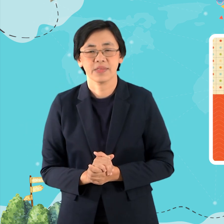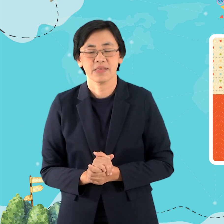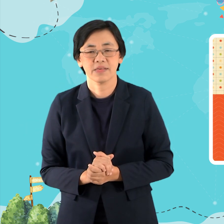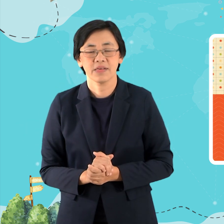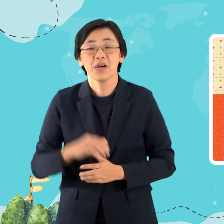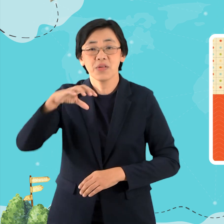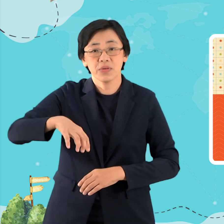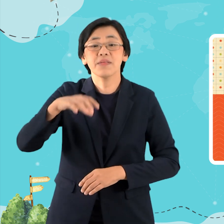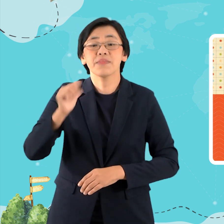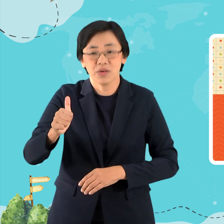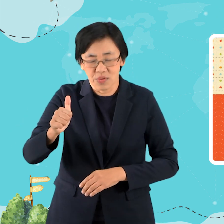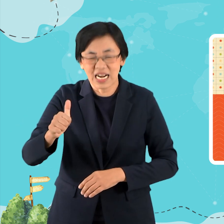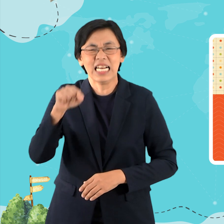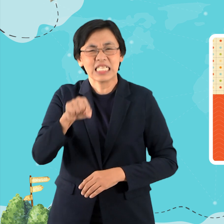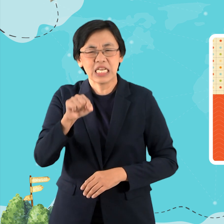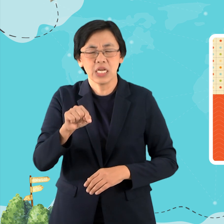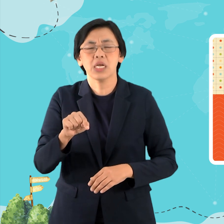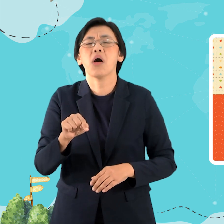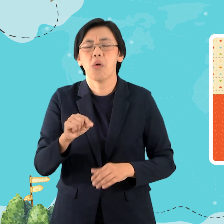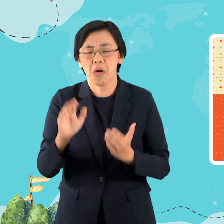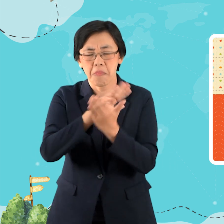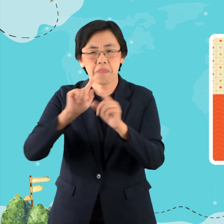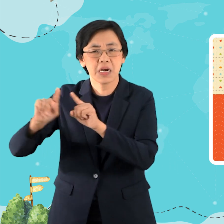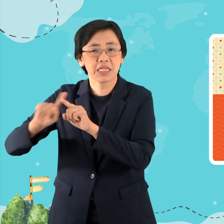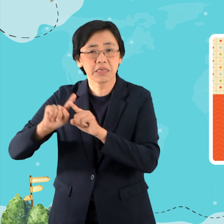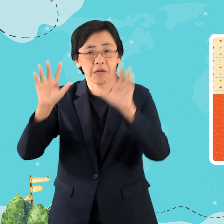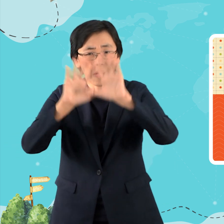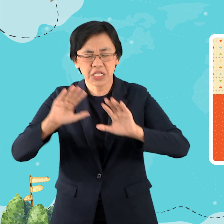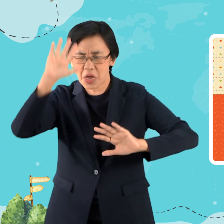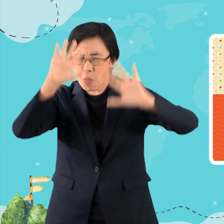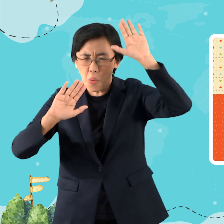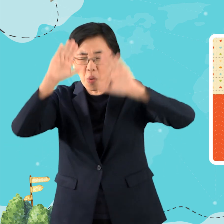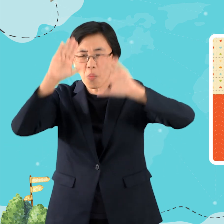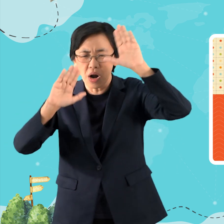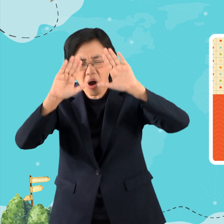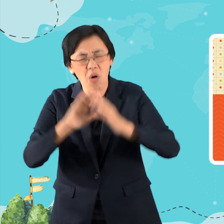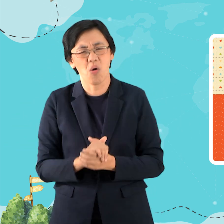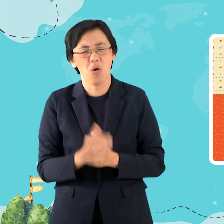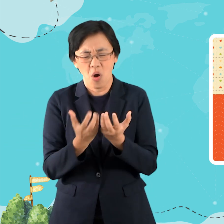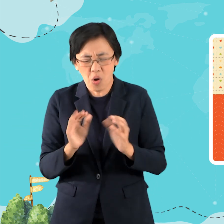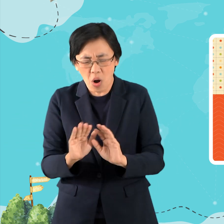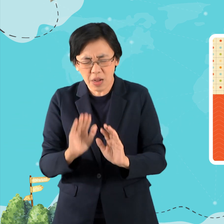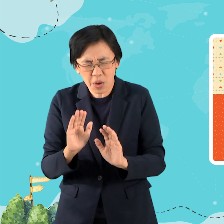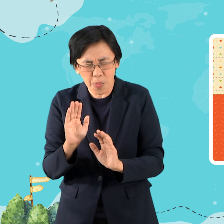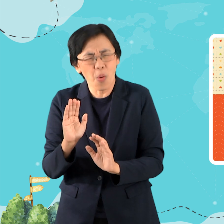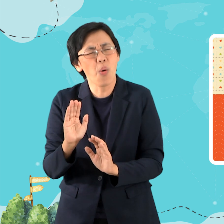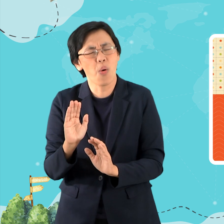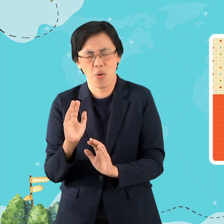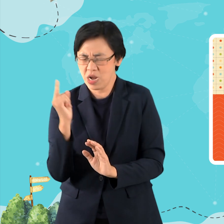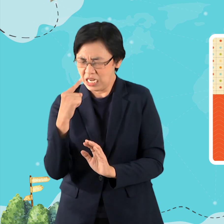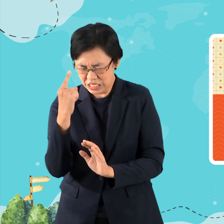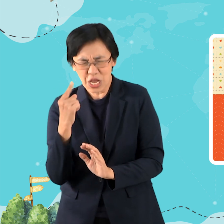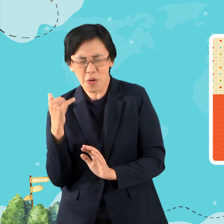าวันได้รับการโบสถ์เลยนะจ๊ะจากประเทศสมาชิกอาเซียนว่าเต็นพิพิธภัณฑ์ที่น่าเที่ยวชมมากที่สุ